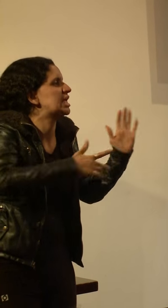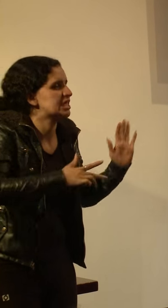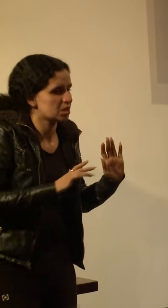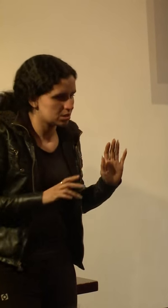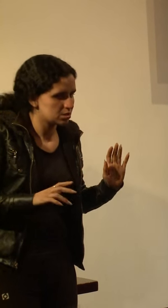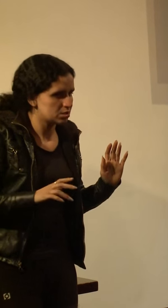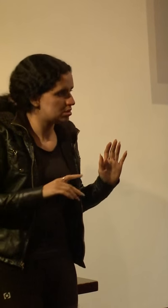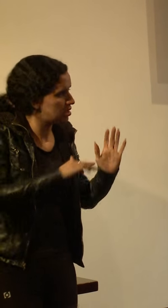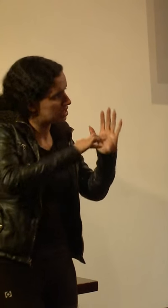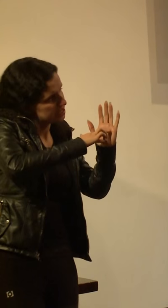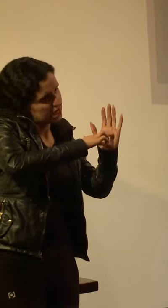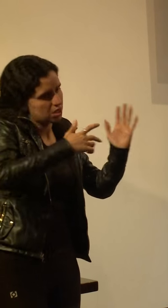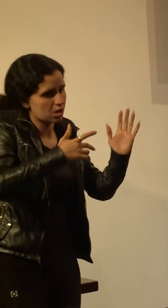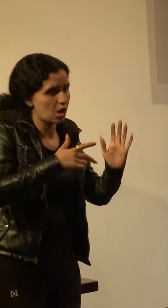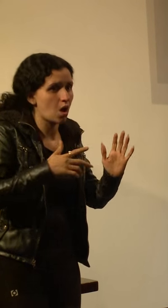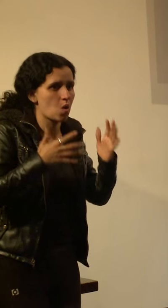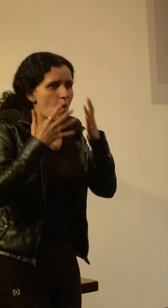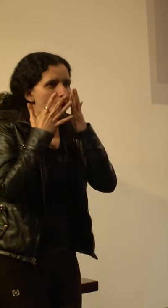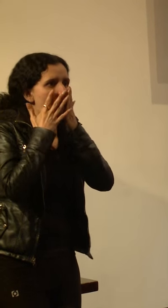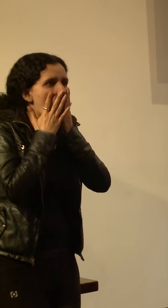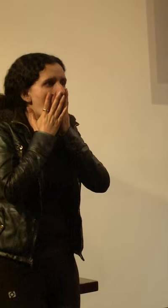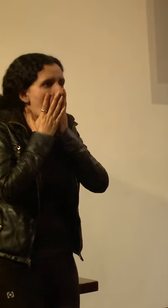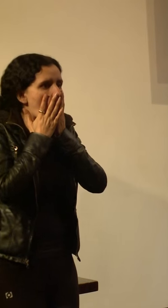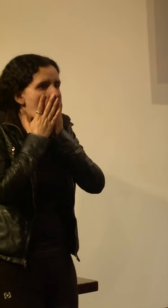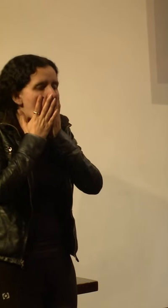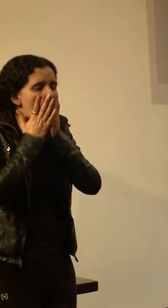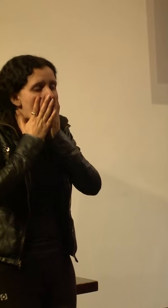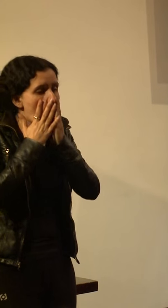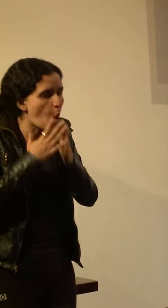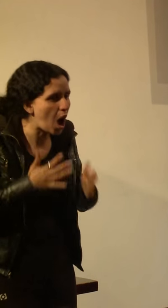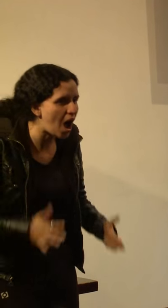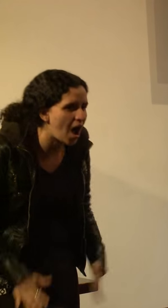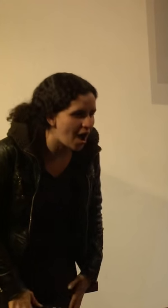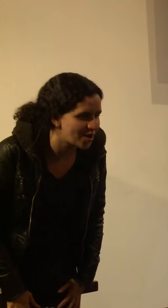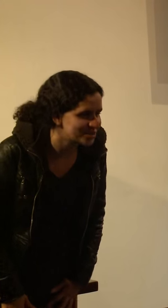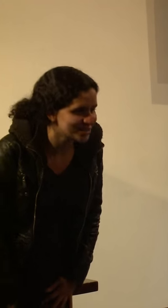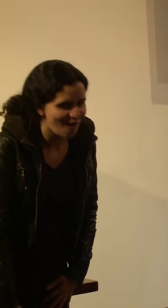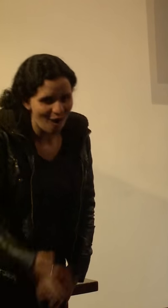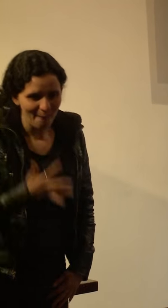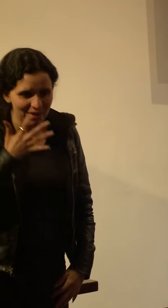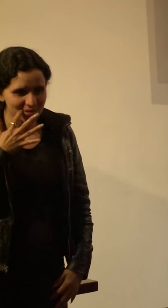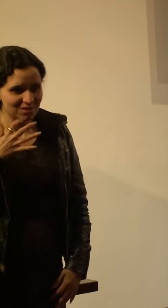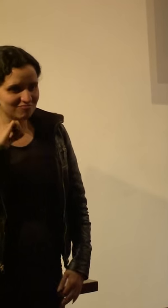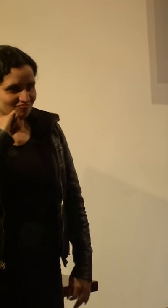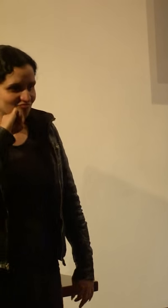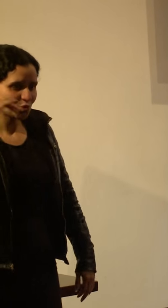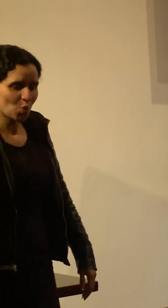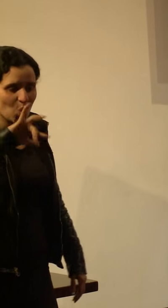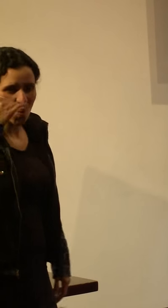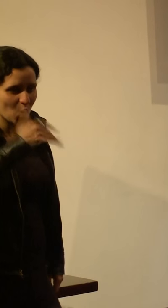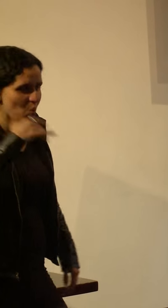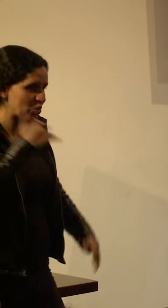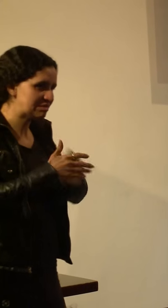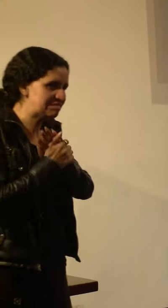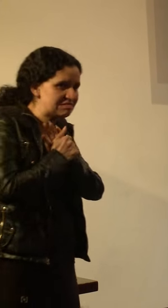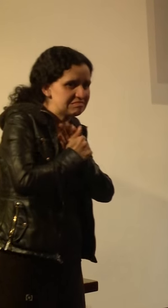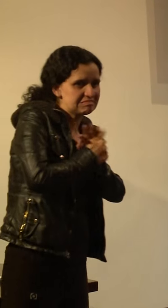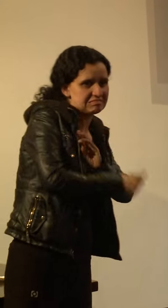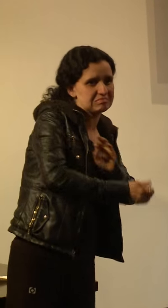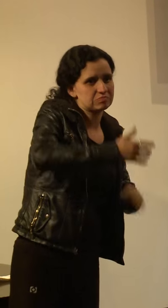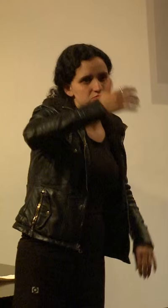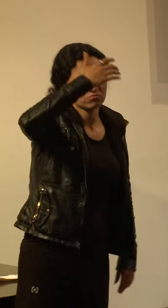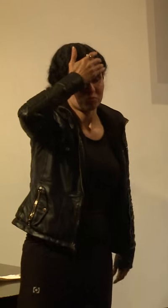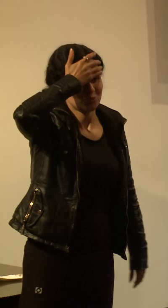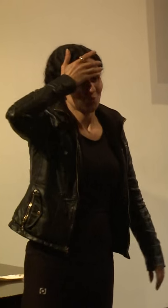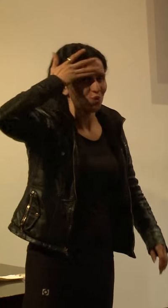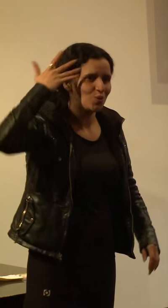uno fácilmente se descresta con la técnica. Entonces, wow, qué dibujante tan duro, qué calidad, qué impresionante. Y ahí se le